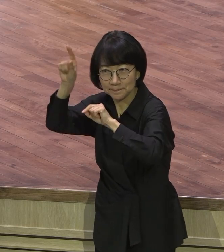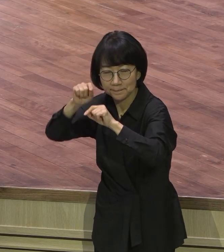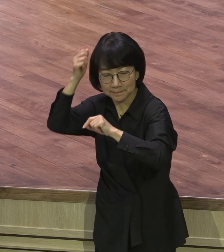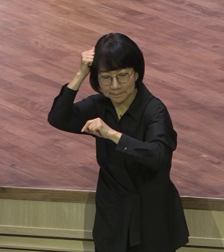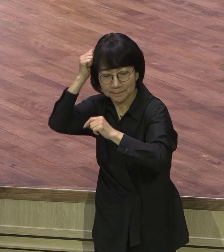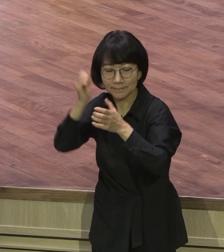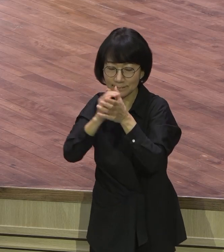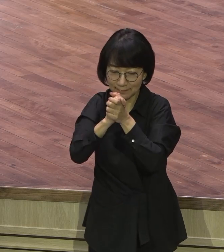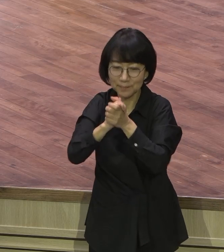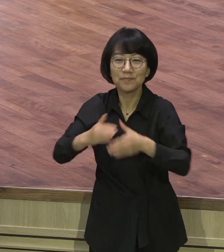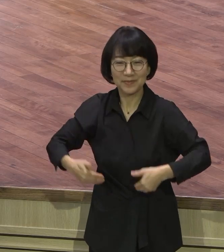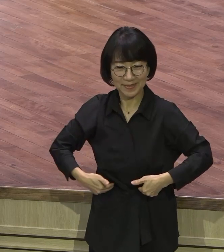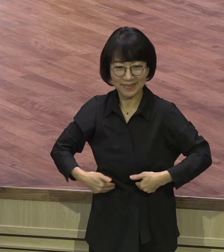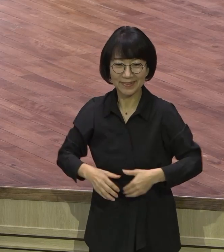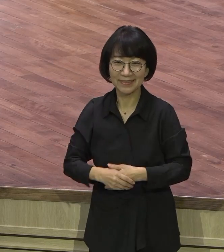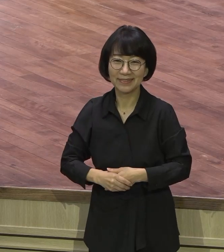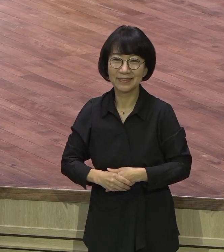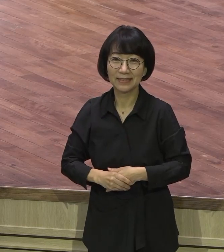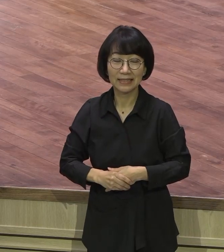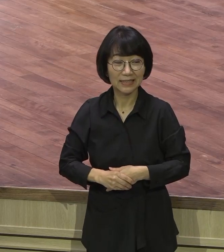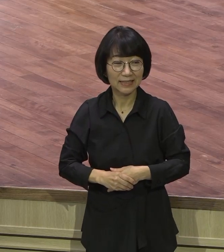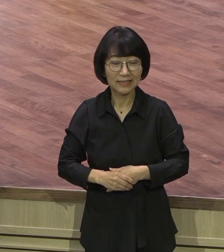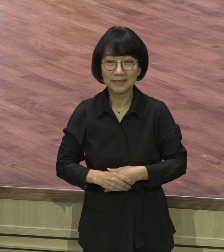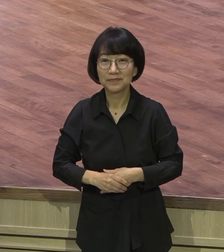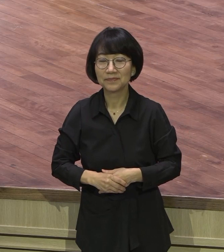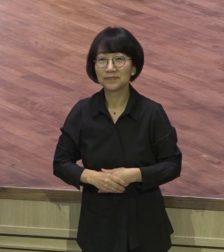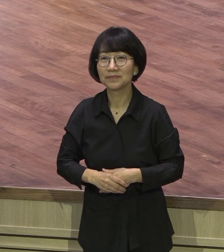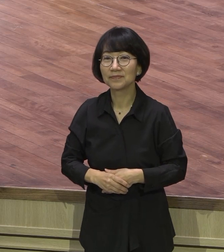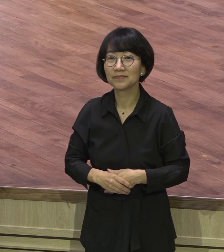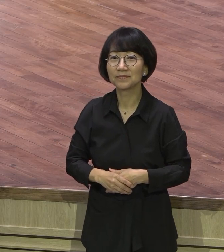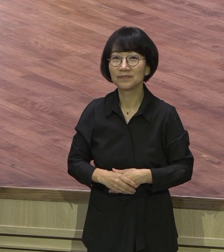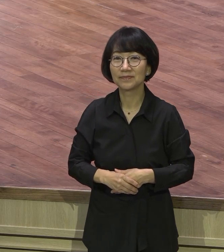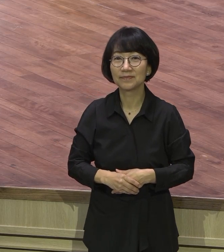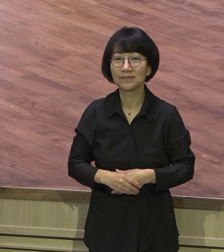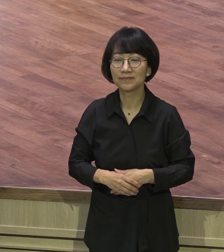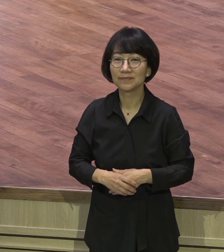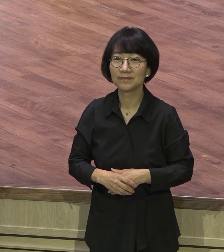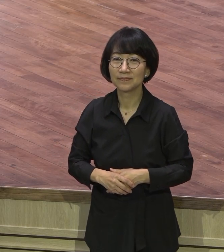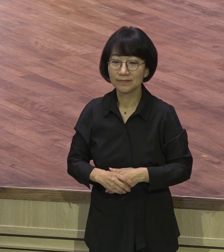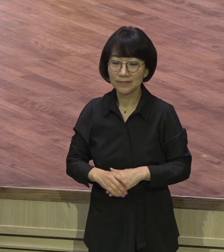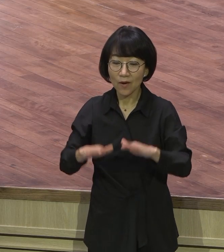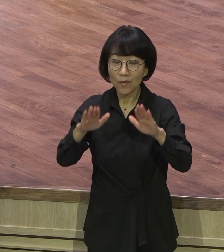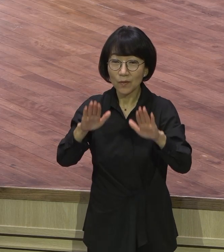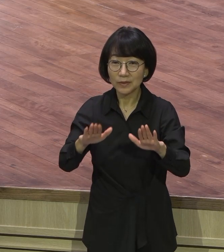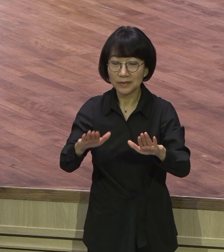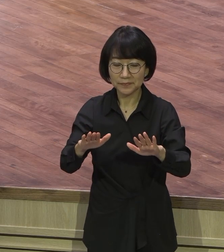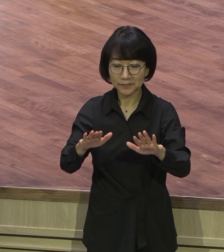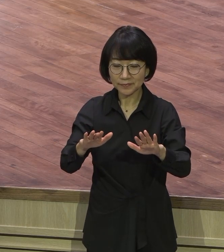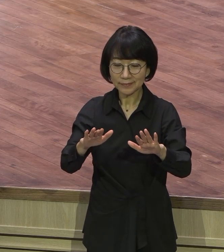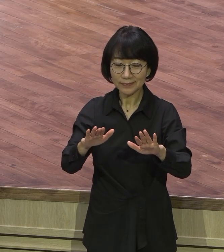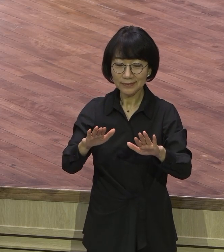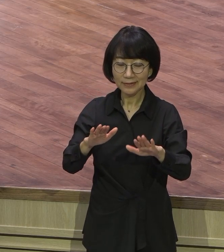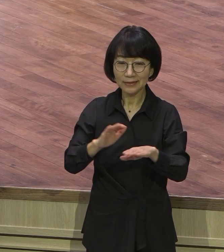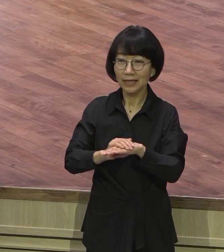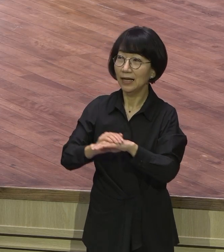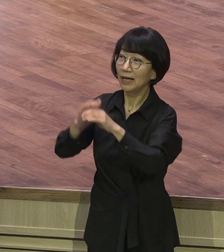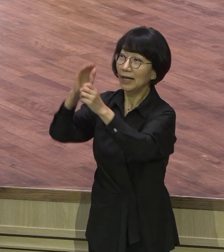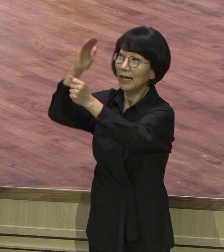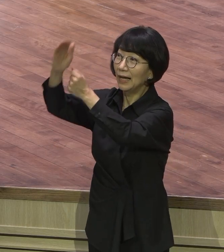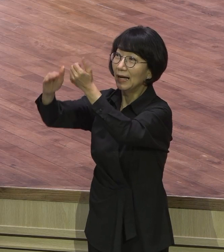기도 없습니까? 다 있죠. 우리는 다르죠 기도가. 결과적으로 어떻게 되세요? 하나님은